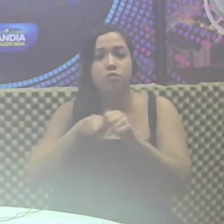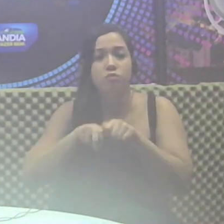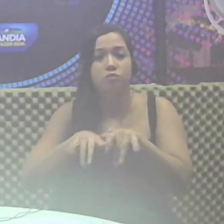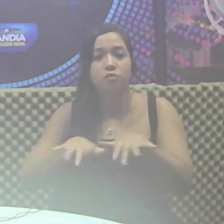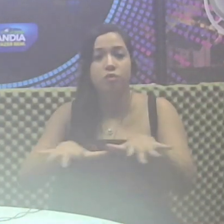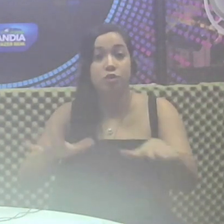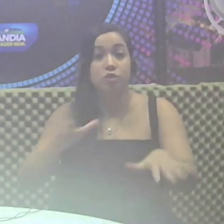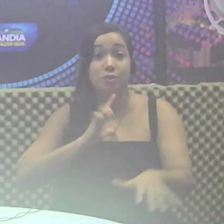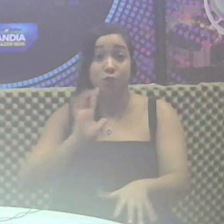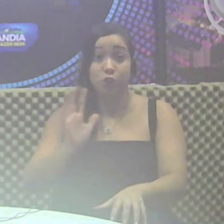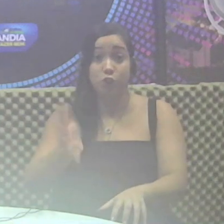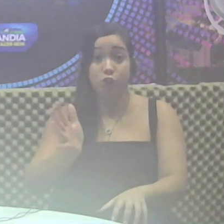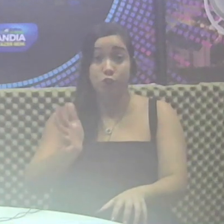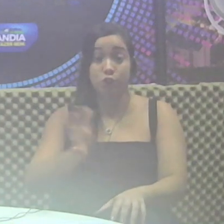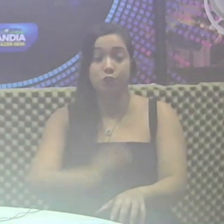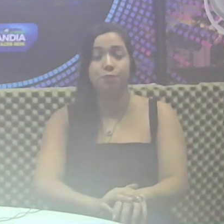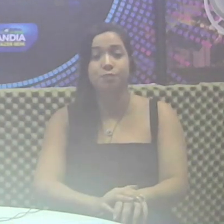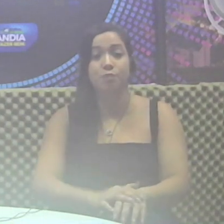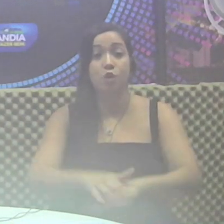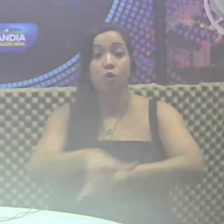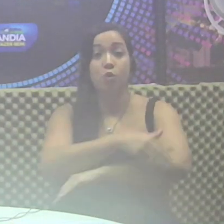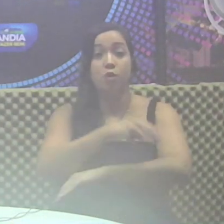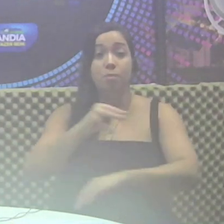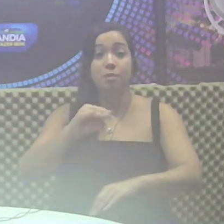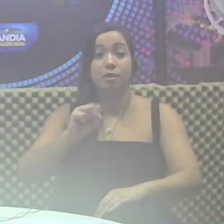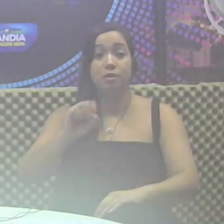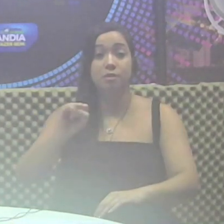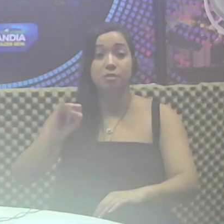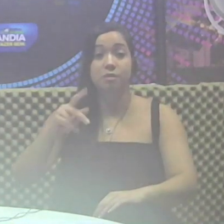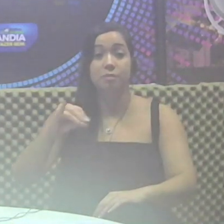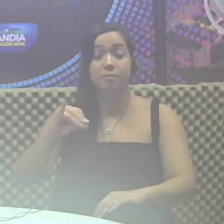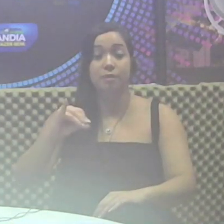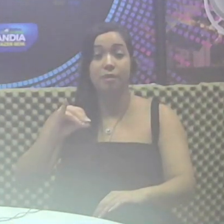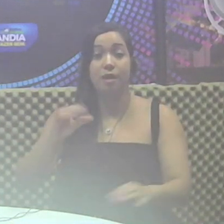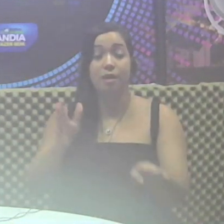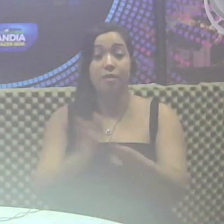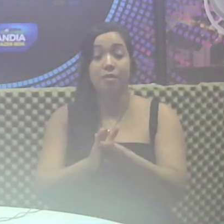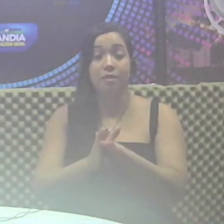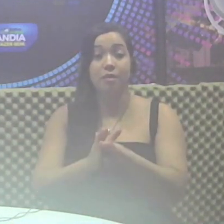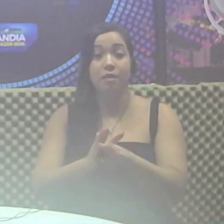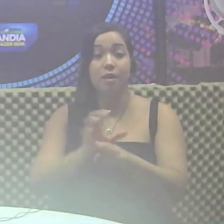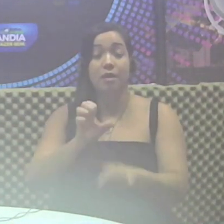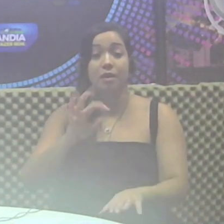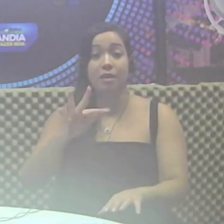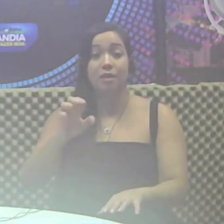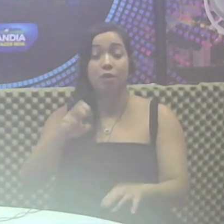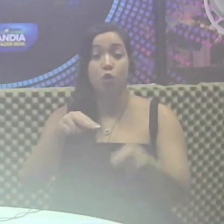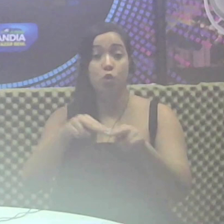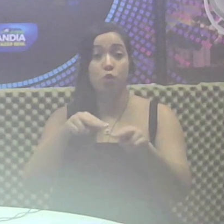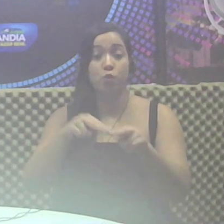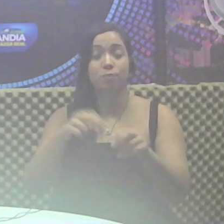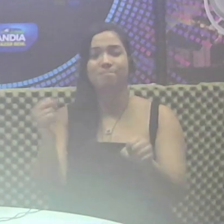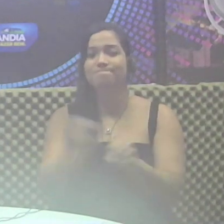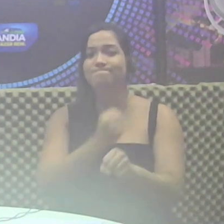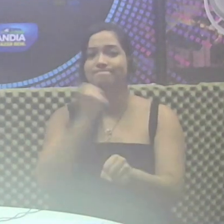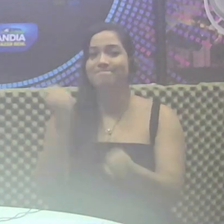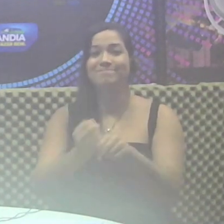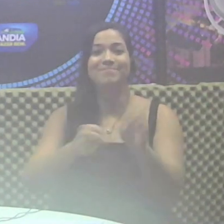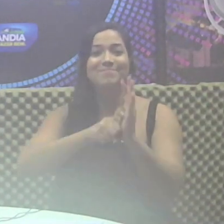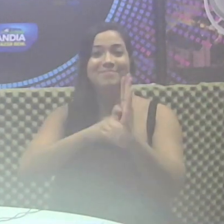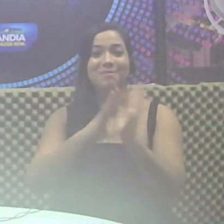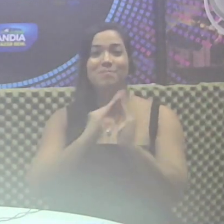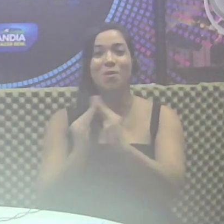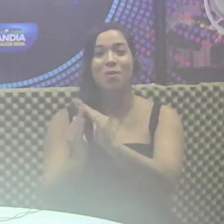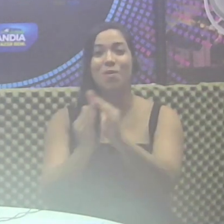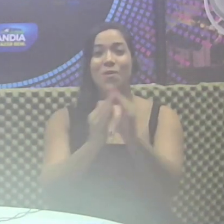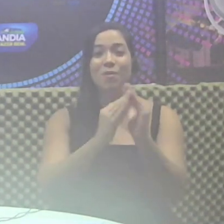já existente, entre a Avenida Mississippi e a Estação de Tratamento de Esgoto Berabinha. A obra vai beneficiar os moradores